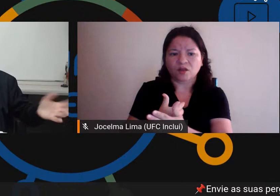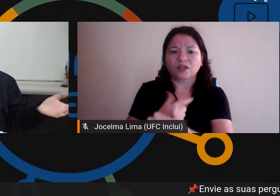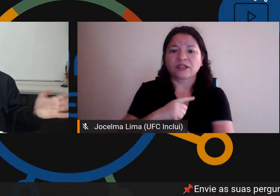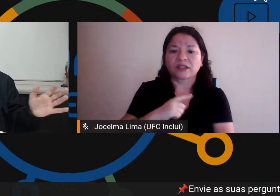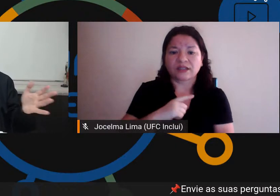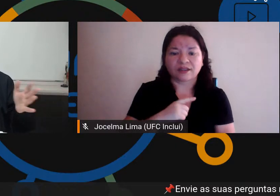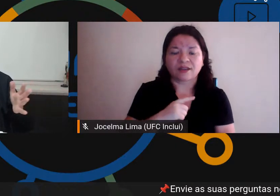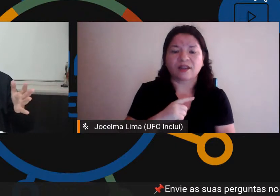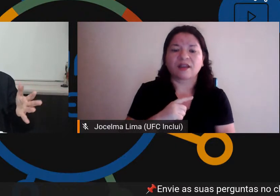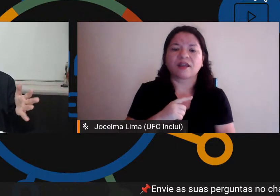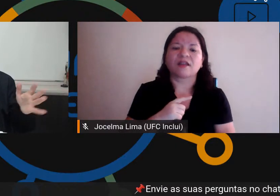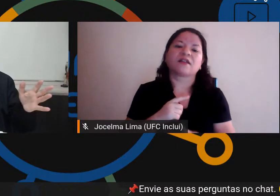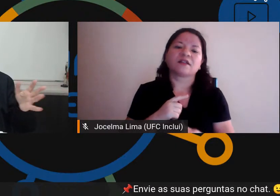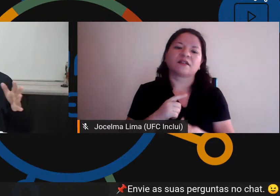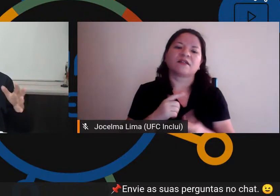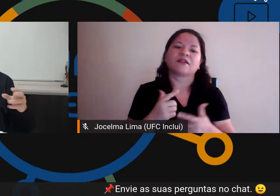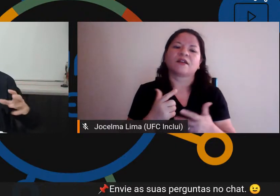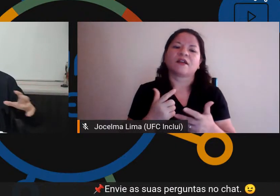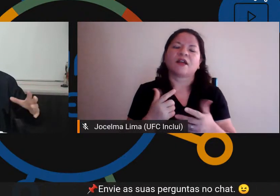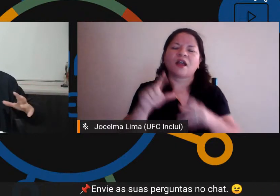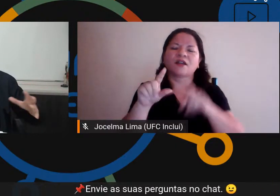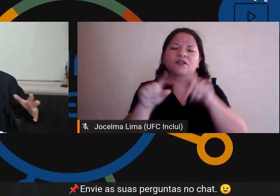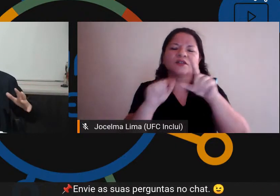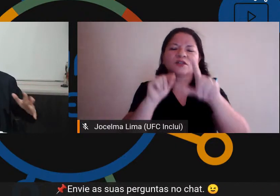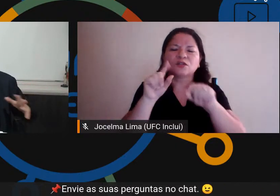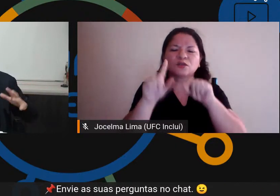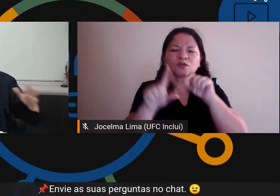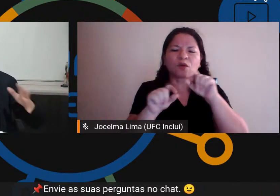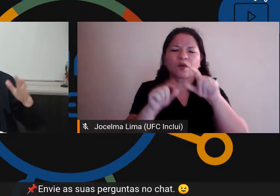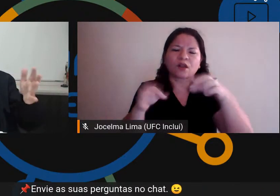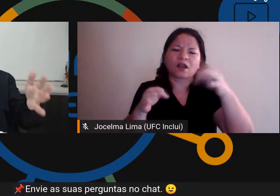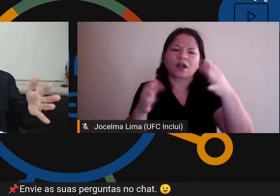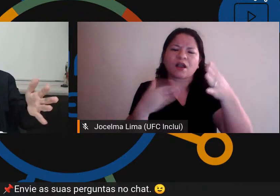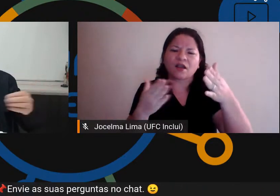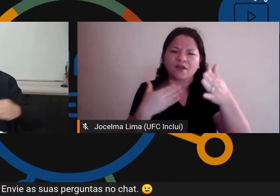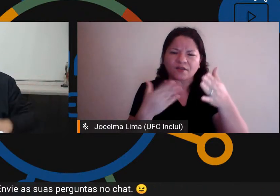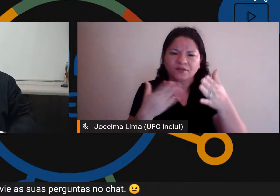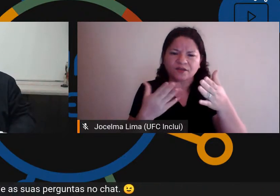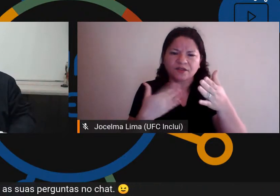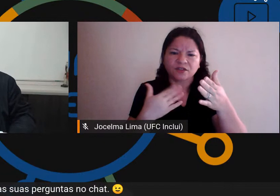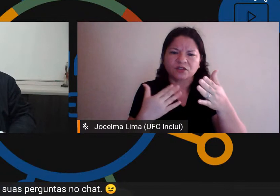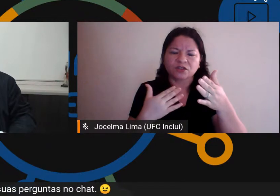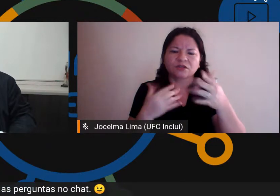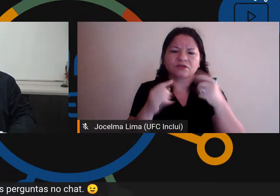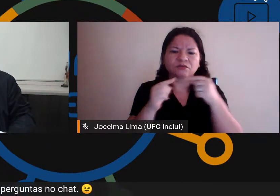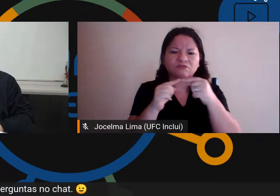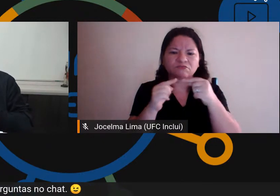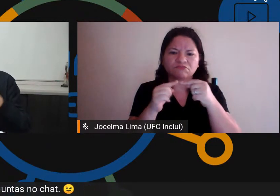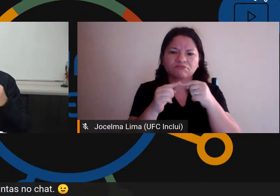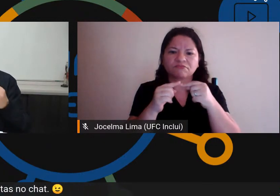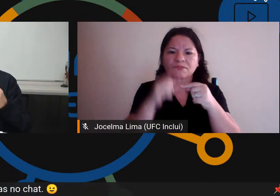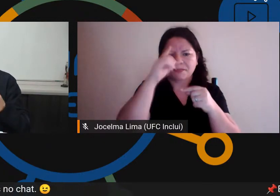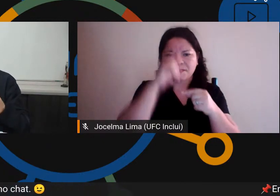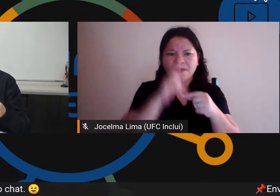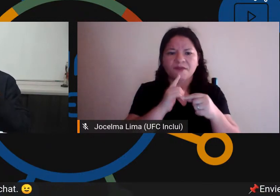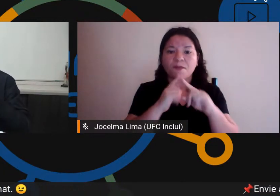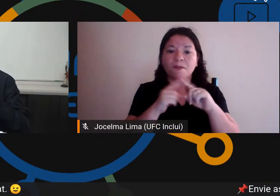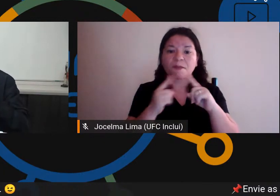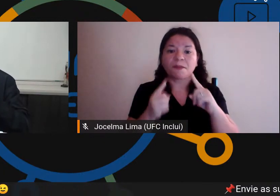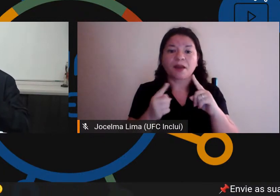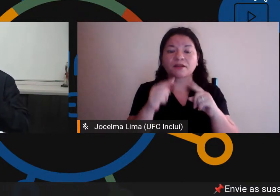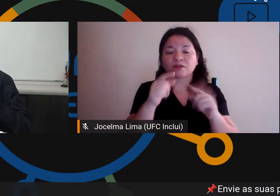pode até selecionar revistas que estejam próximas da sua linha, mas ele não consegue